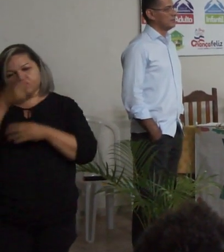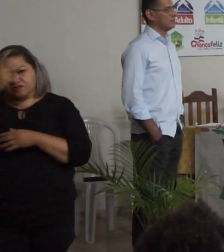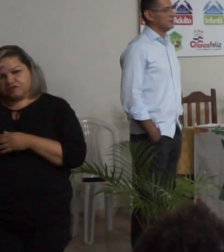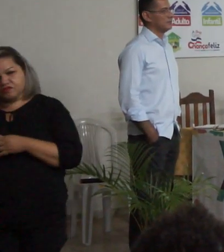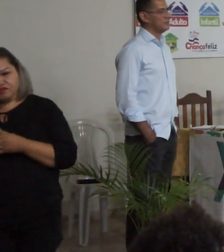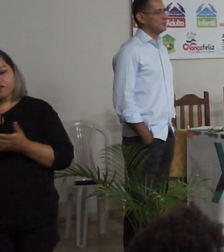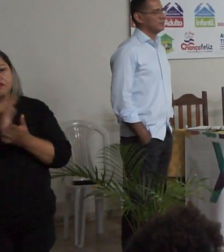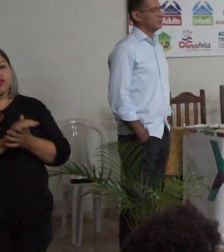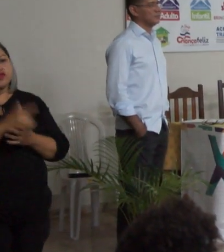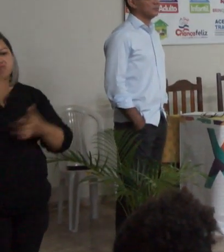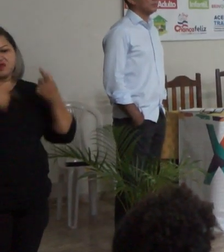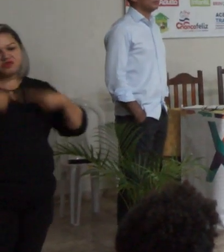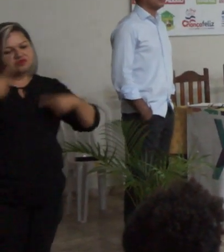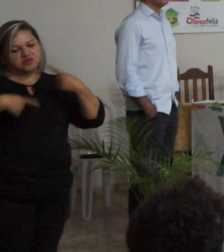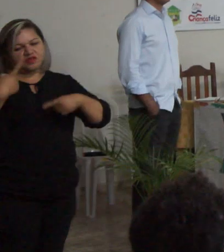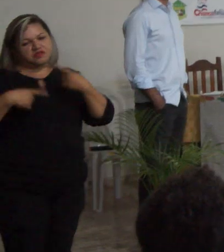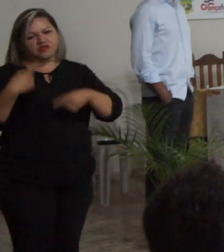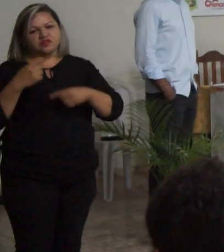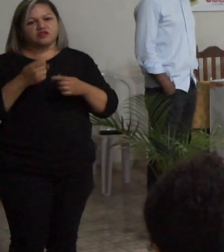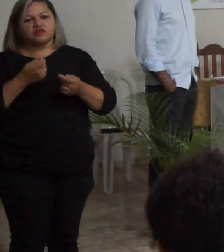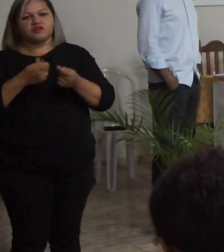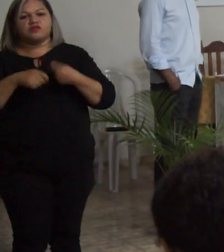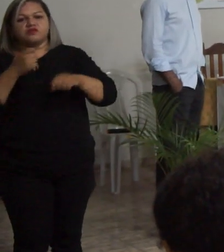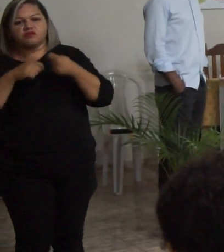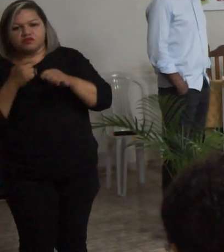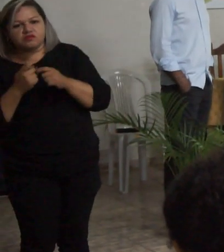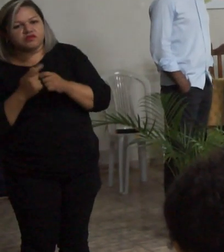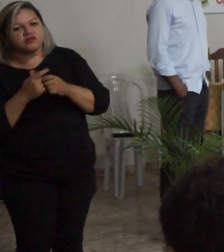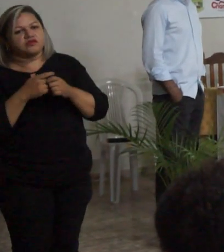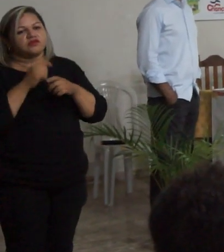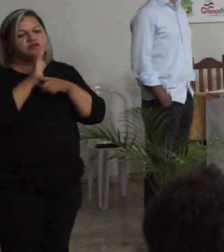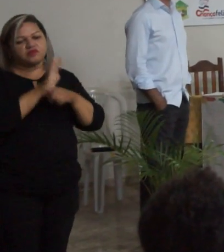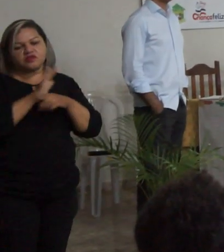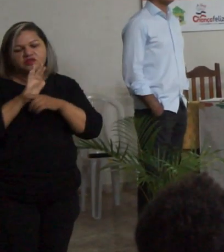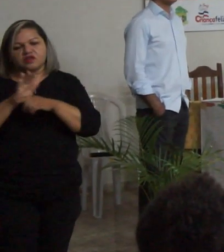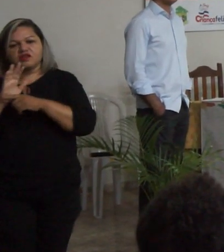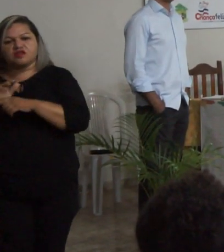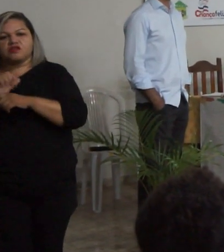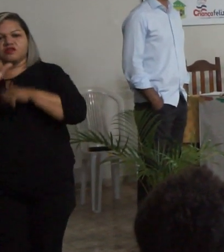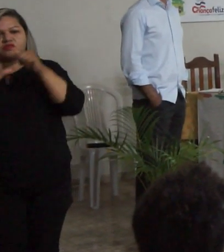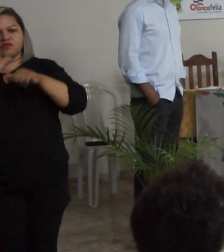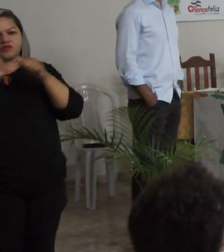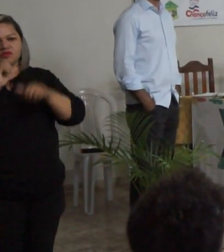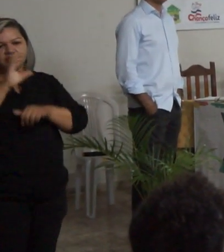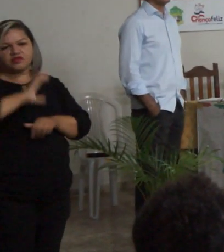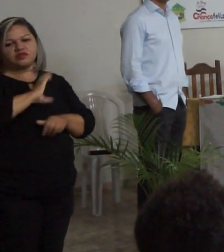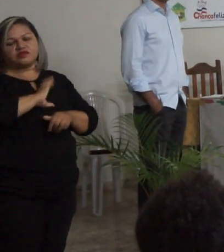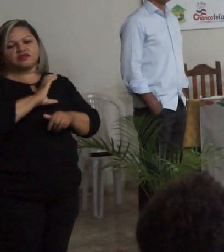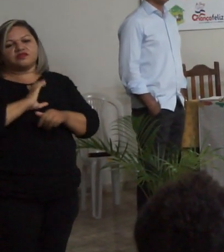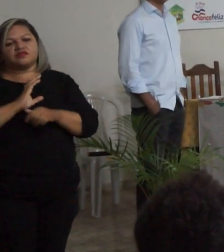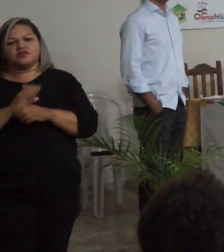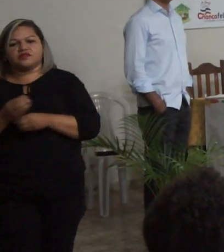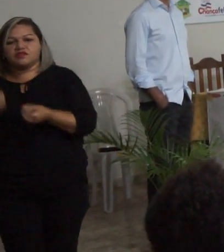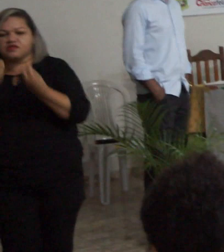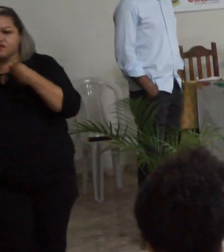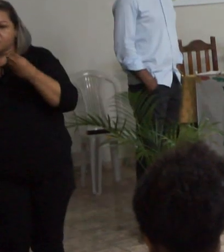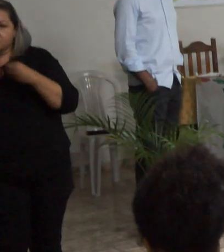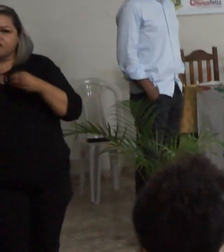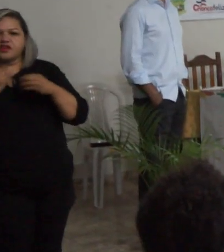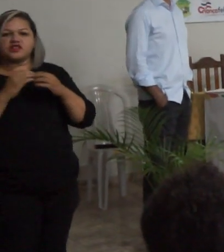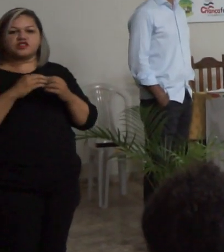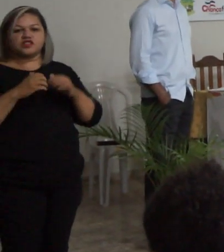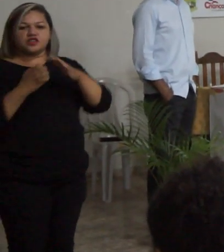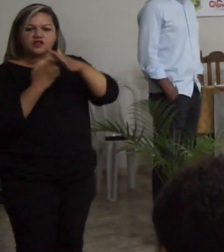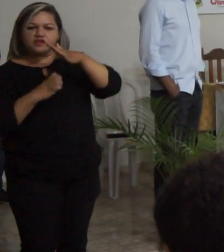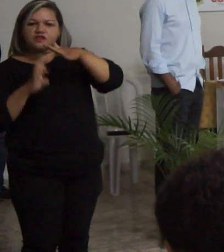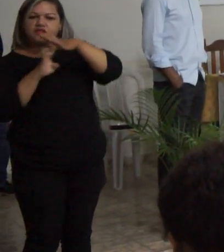do campo político, não. Eu falo do campo administrativo. Vamos ajudar a mudar a cara de Caxias, vamos ajudar a trazer novas empresas. E